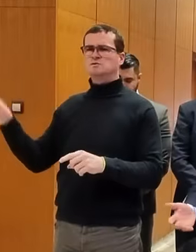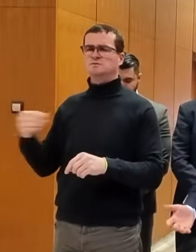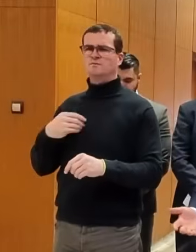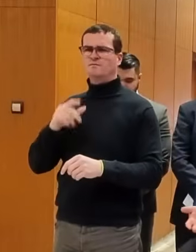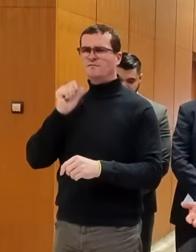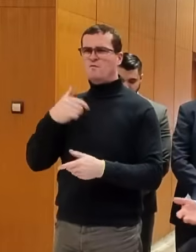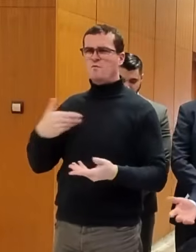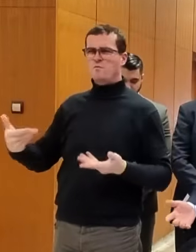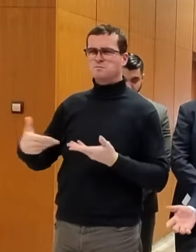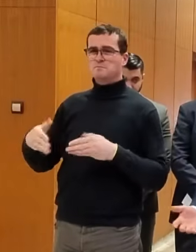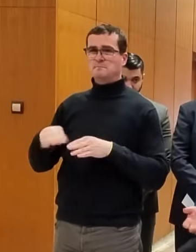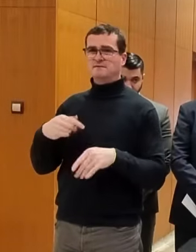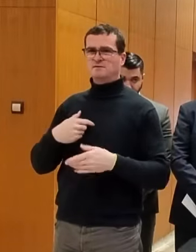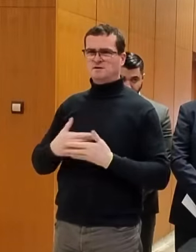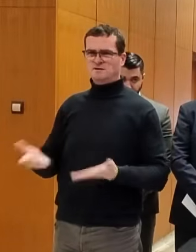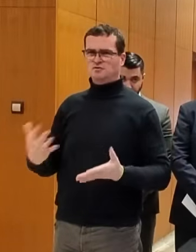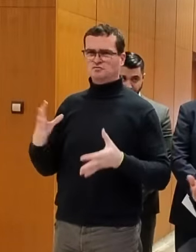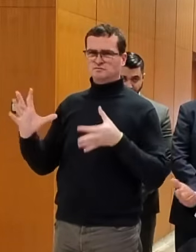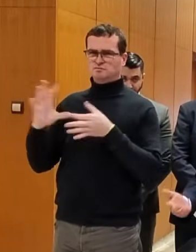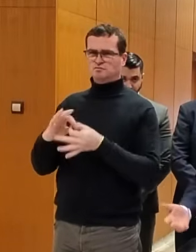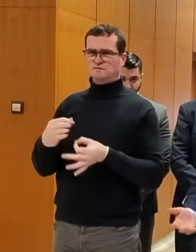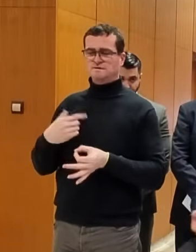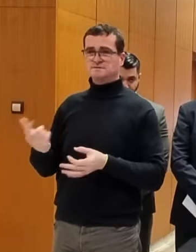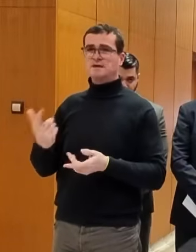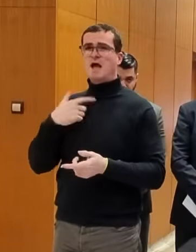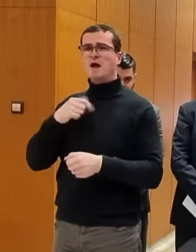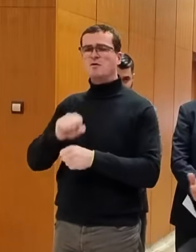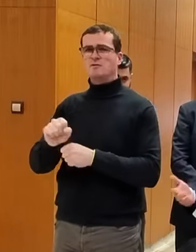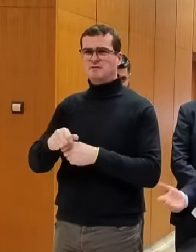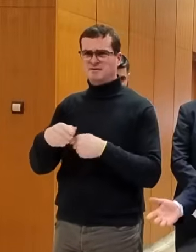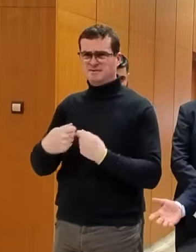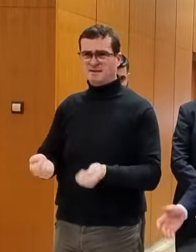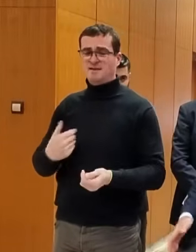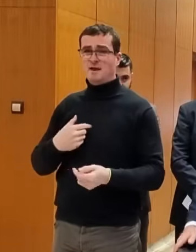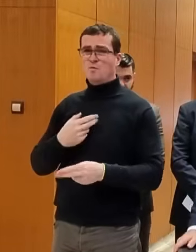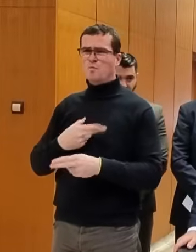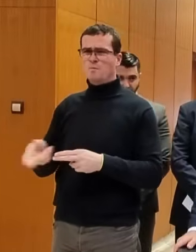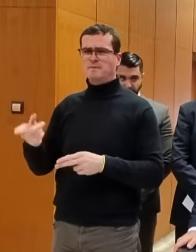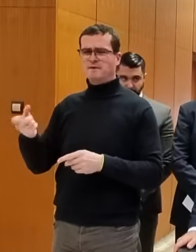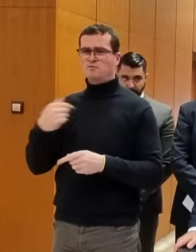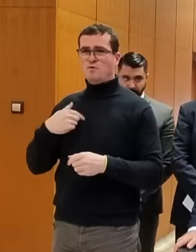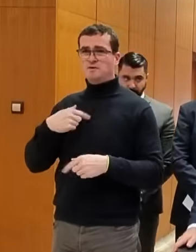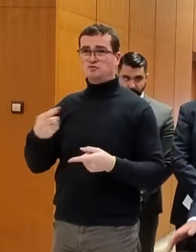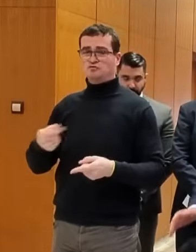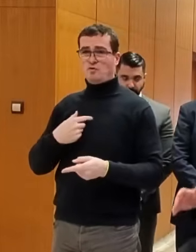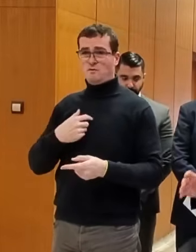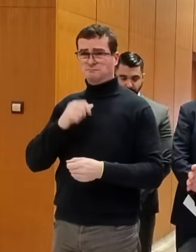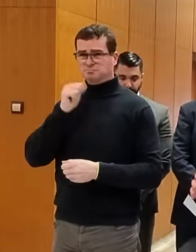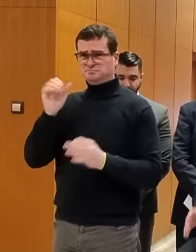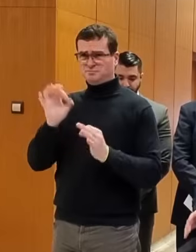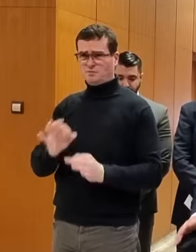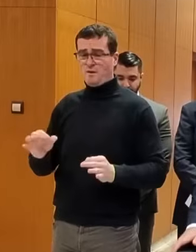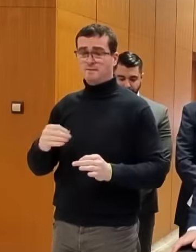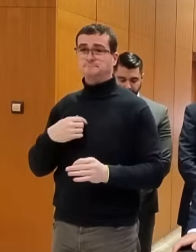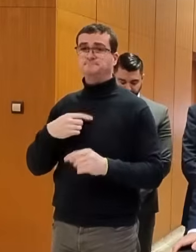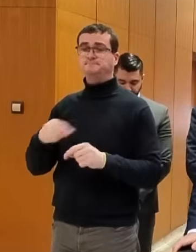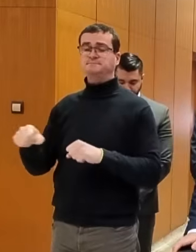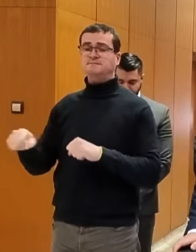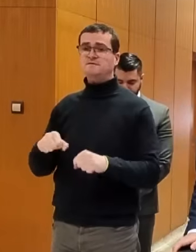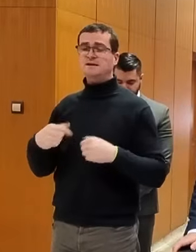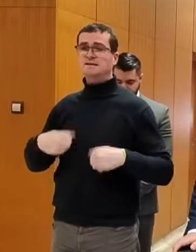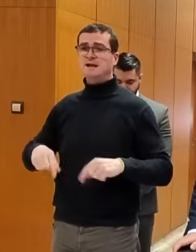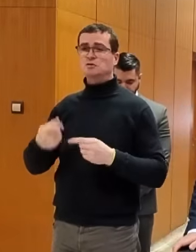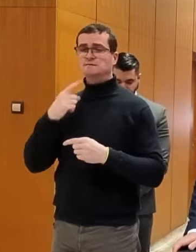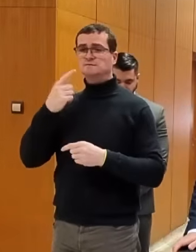ktorými absolútne ako ministerstvo nič nemáme. My ho nemáme za to ako šikanovať. Absolútne to nemá s našou činnosťou nič. Takže chcem za túto vládu aj